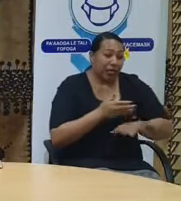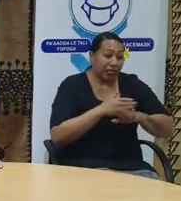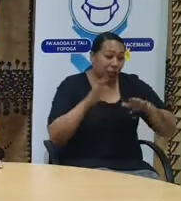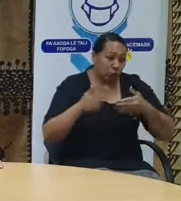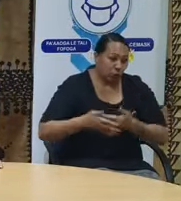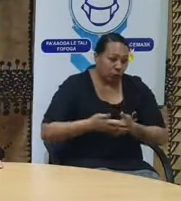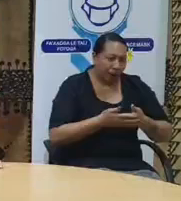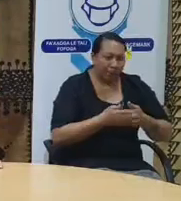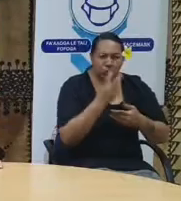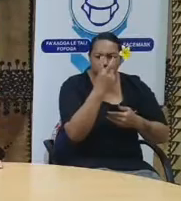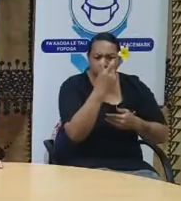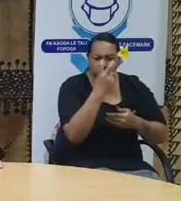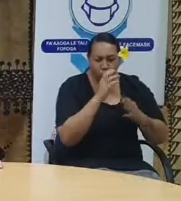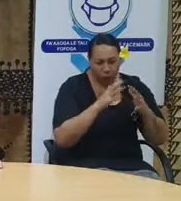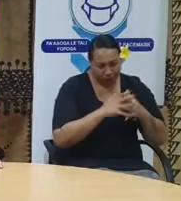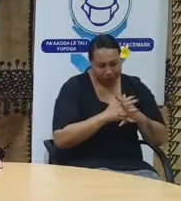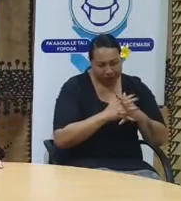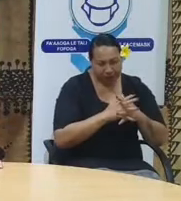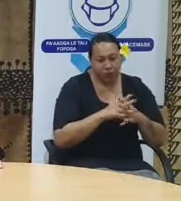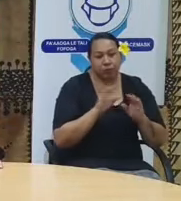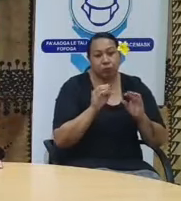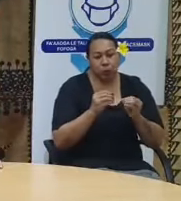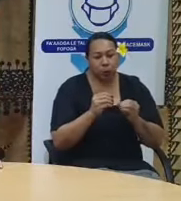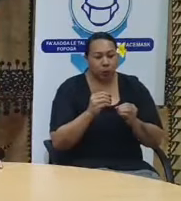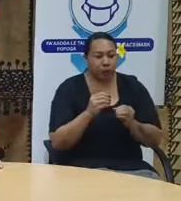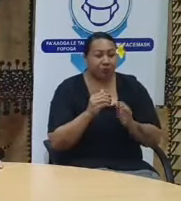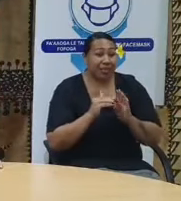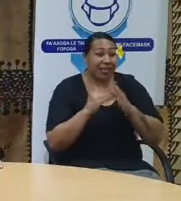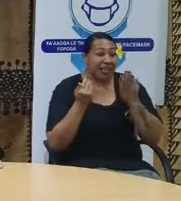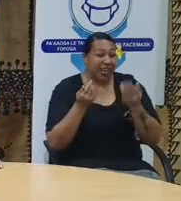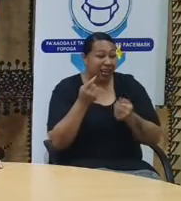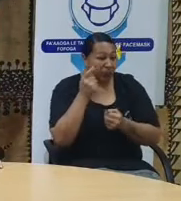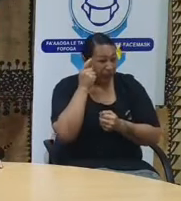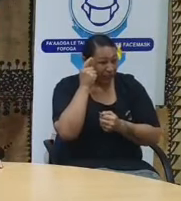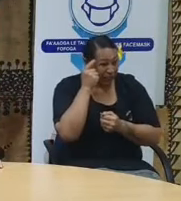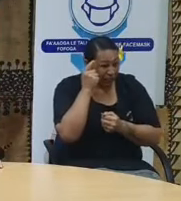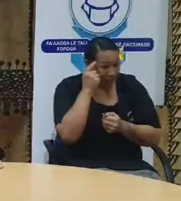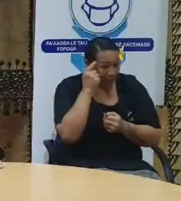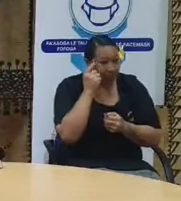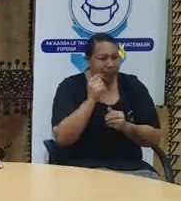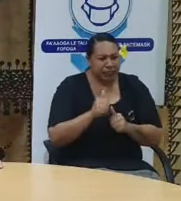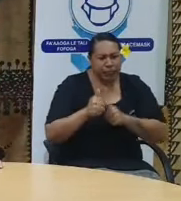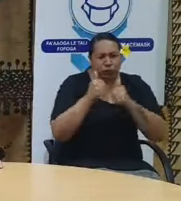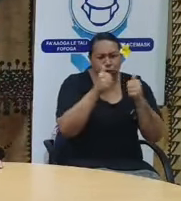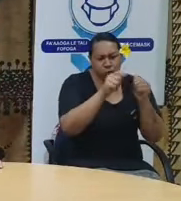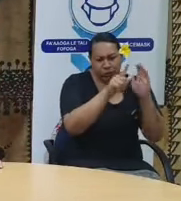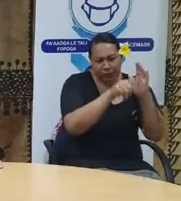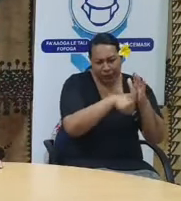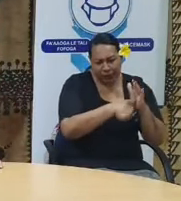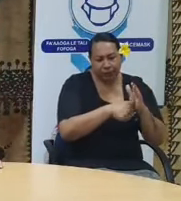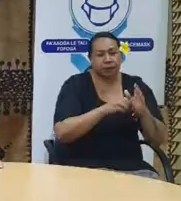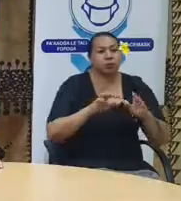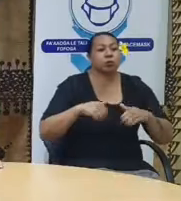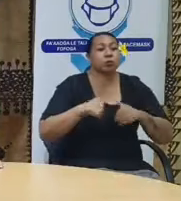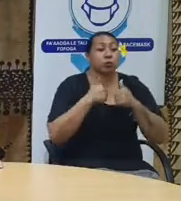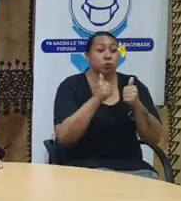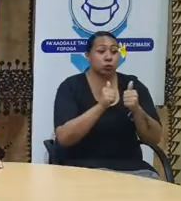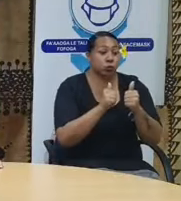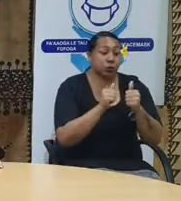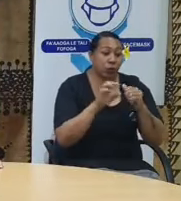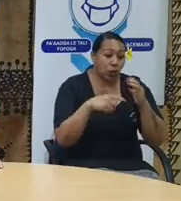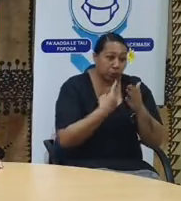yaso. Ia ma ua iei fo'i ma natu, ia o se lao lao ta ua lea. Ia e maua i fo'i sina mālo lōre